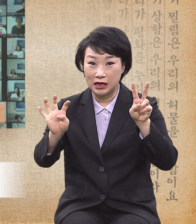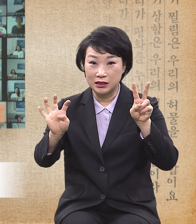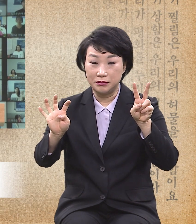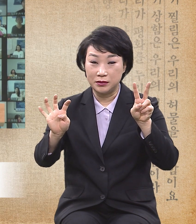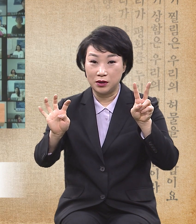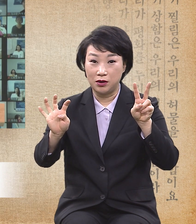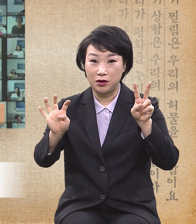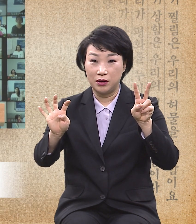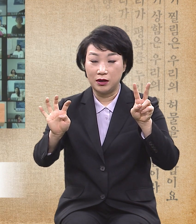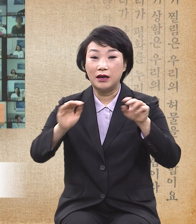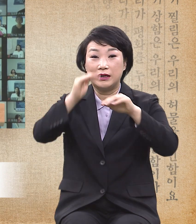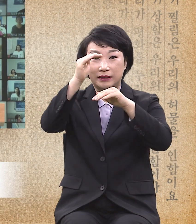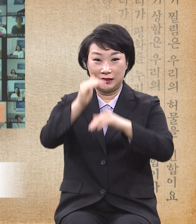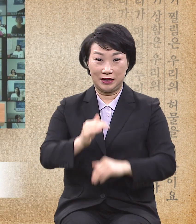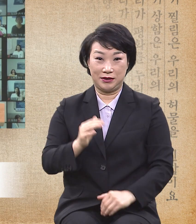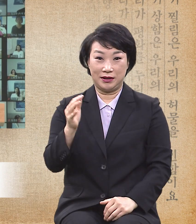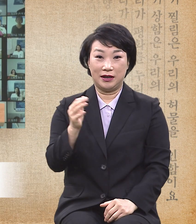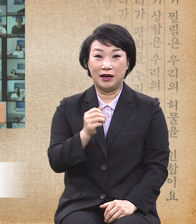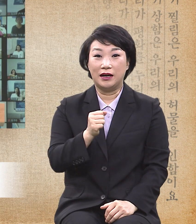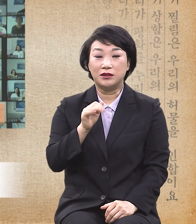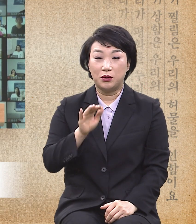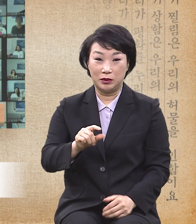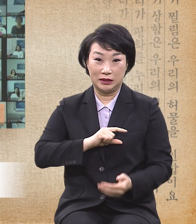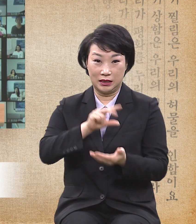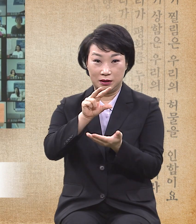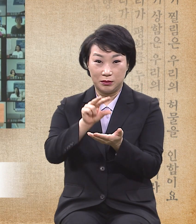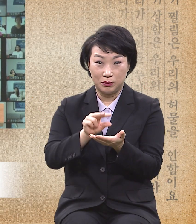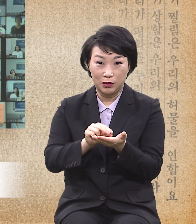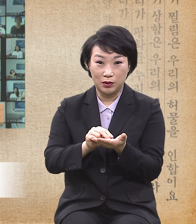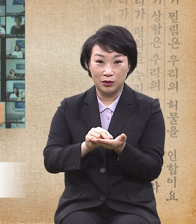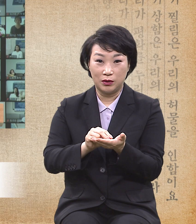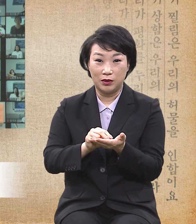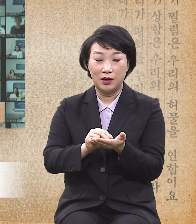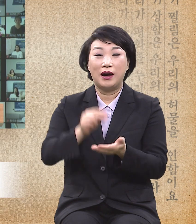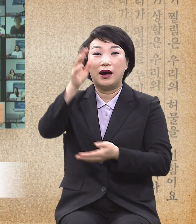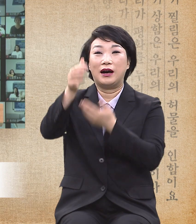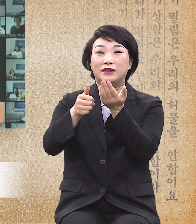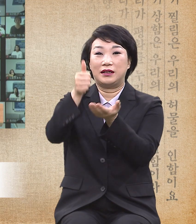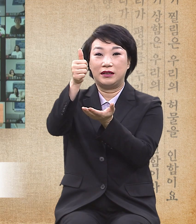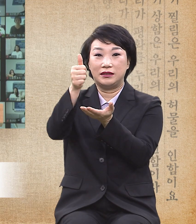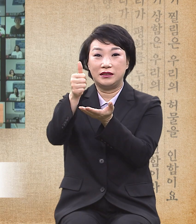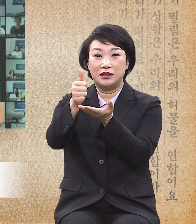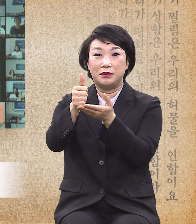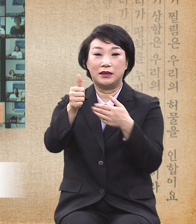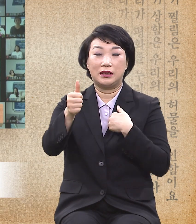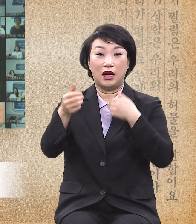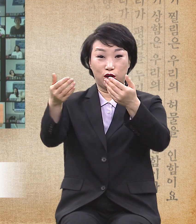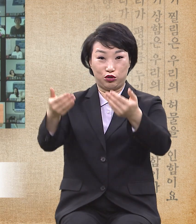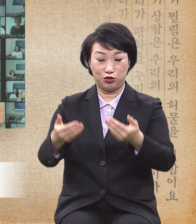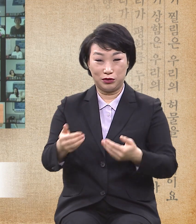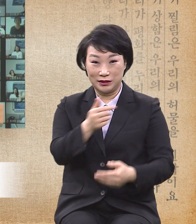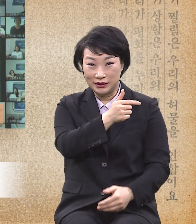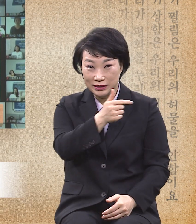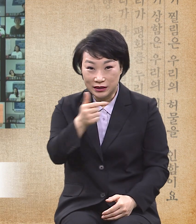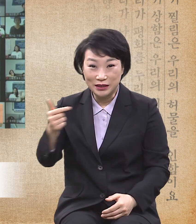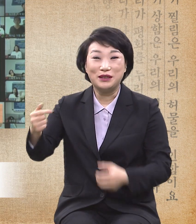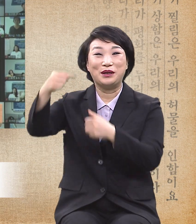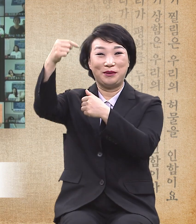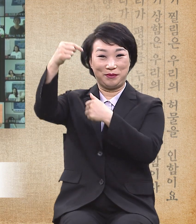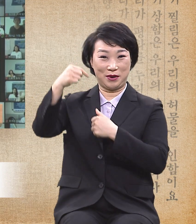34절에서 40절의 본문의 말씀을 중심으로 하나님이 내게 주신